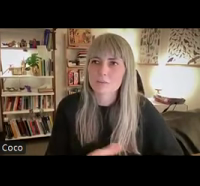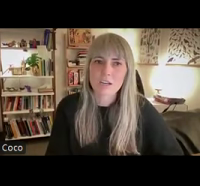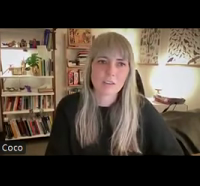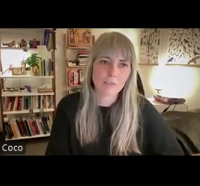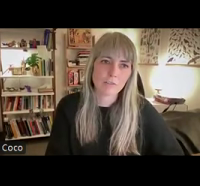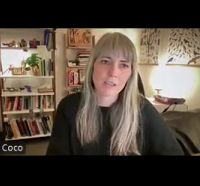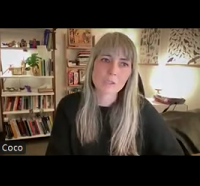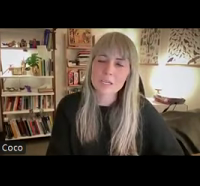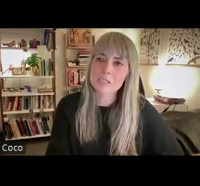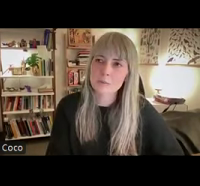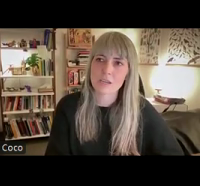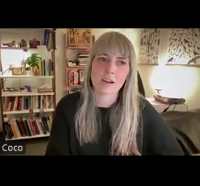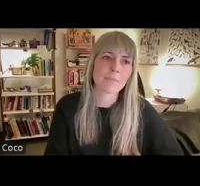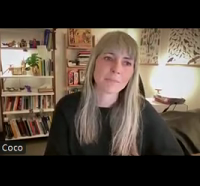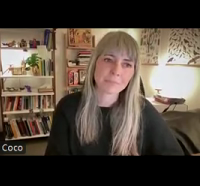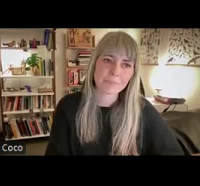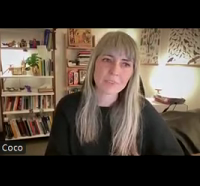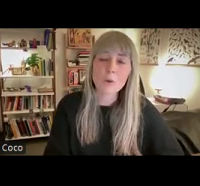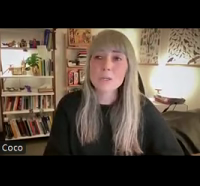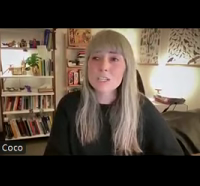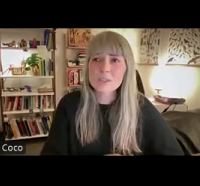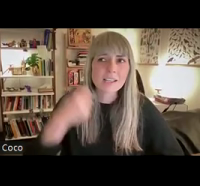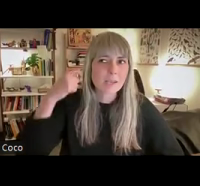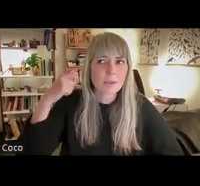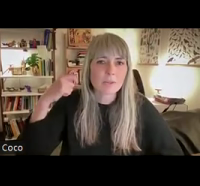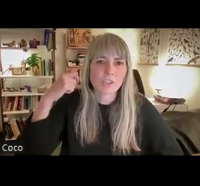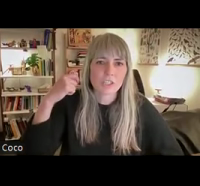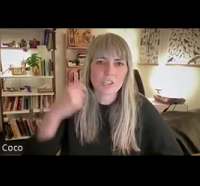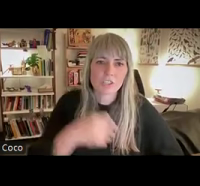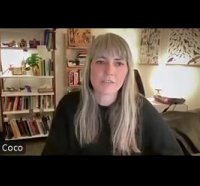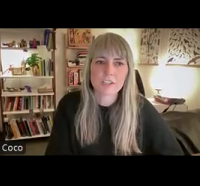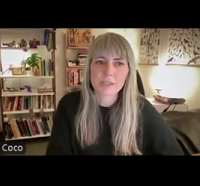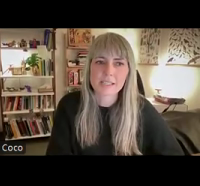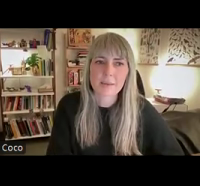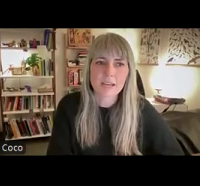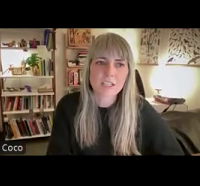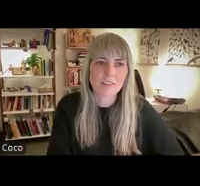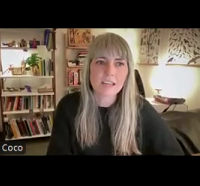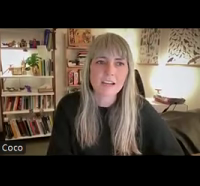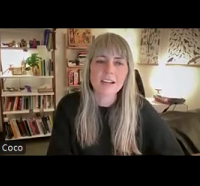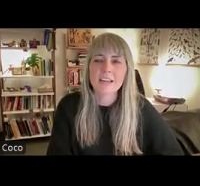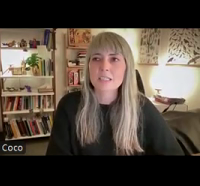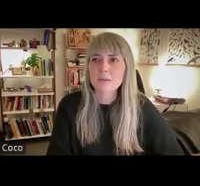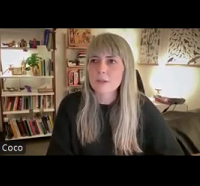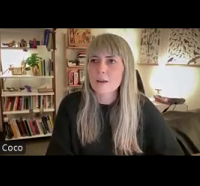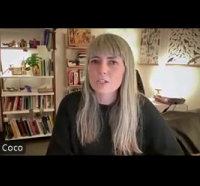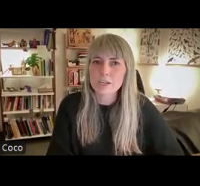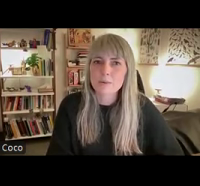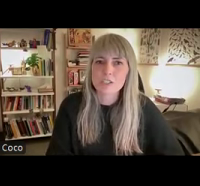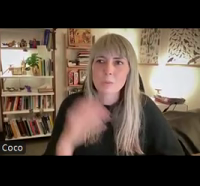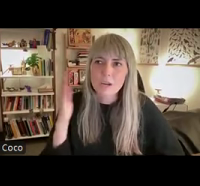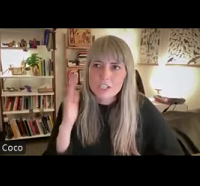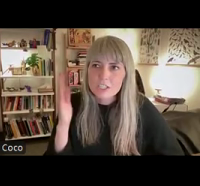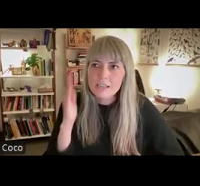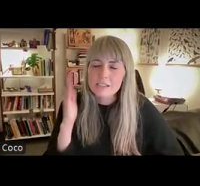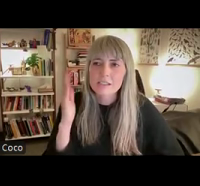their examen, subjective podemos hacerles más experience with preguntas hearing. acerca de su We did experiencia otoscopy, which is y just a más visual su exam of experiencia con la the ear, audición. Entonces, tympanometry, which is